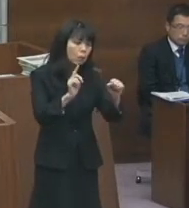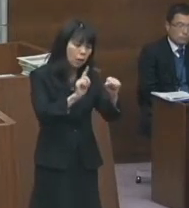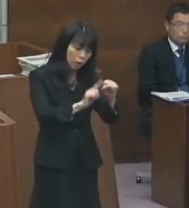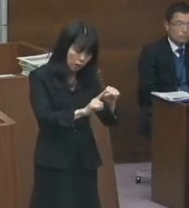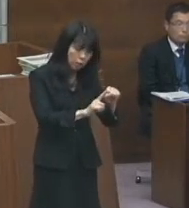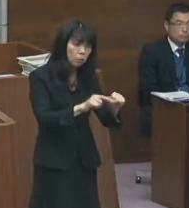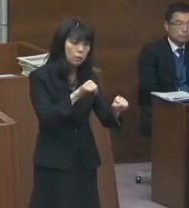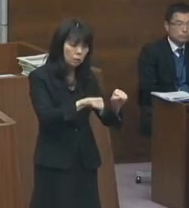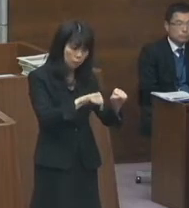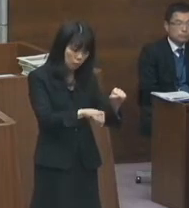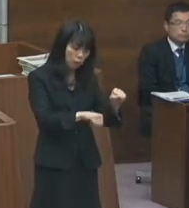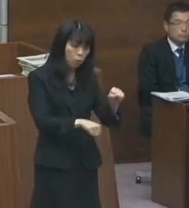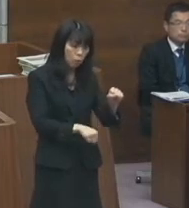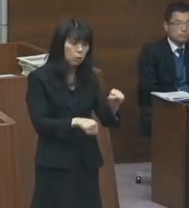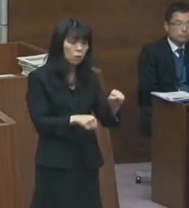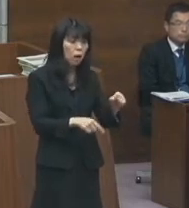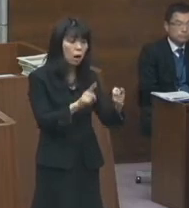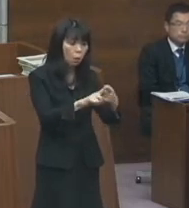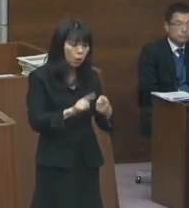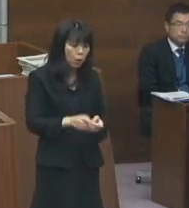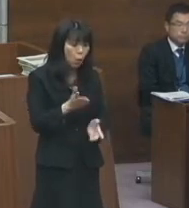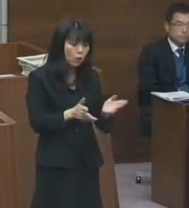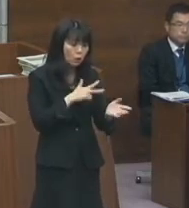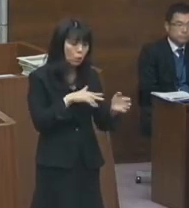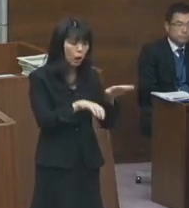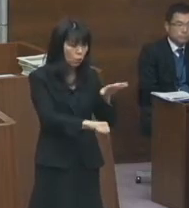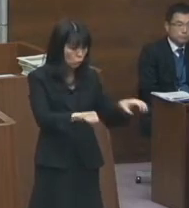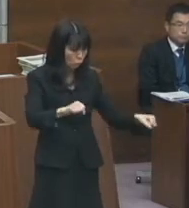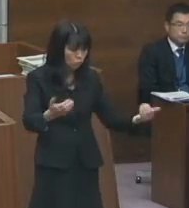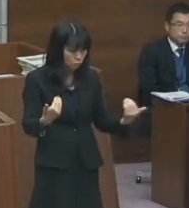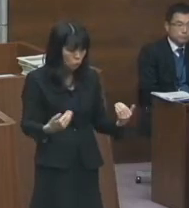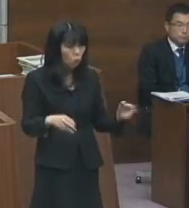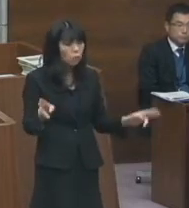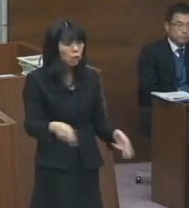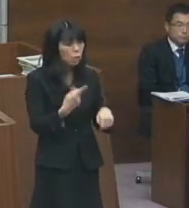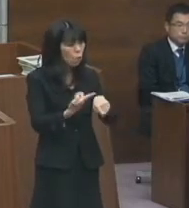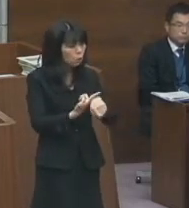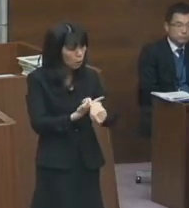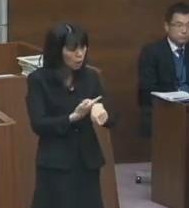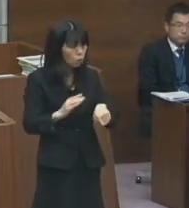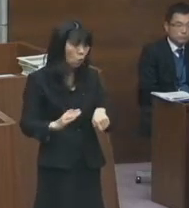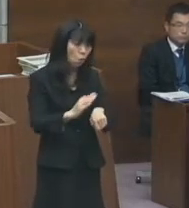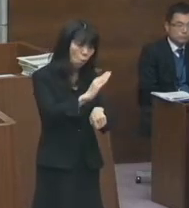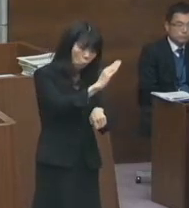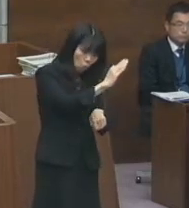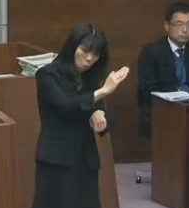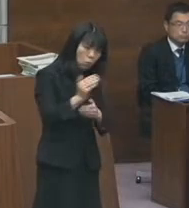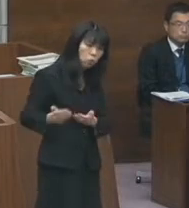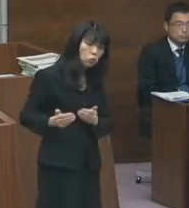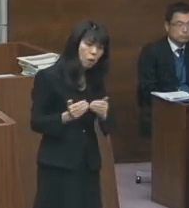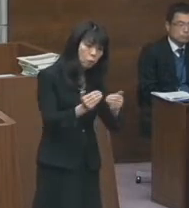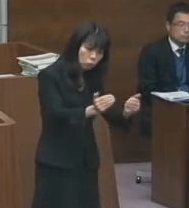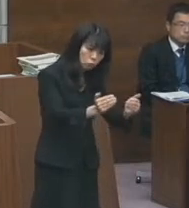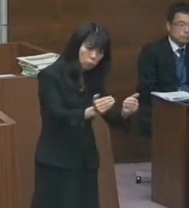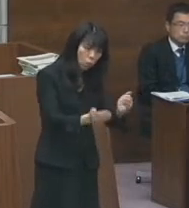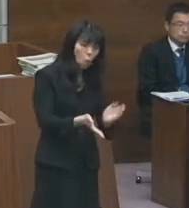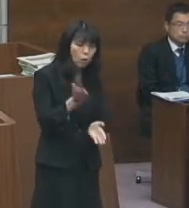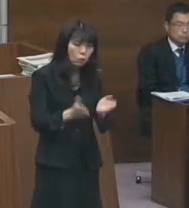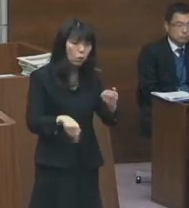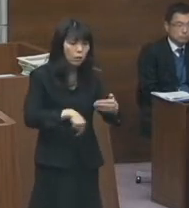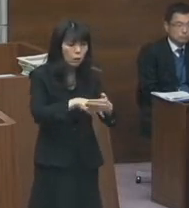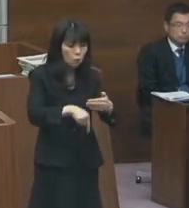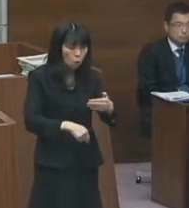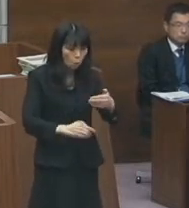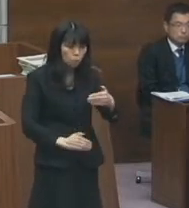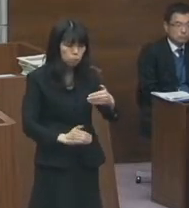に必要となる保育士の確保と定着、また専門性の向上を促進することにより、保育の質の確保をしっかりと実行してまい